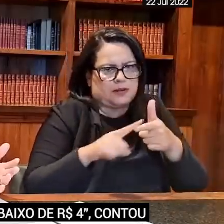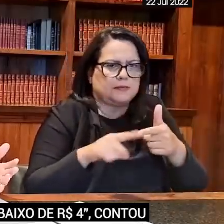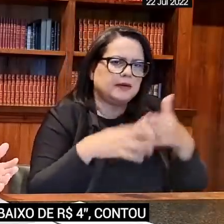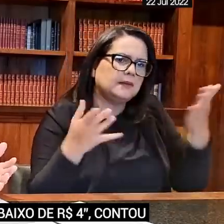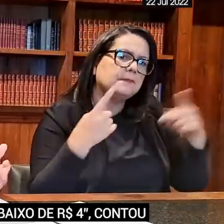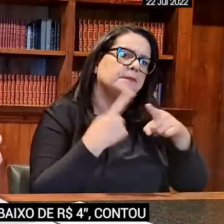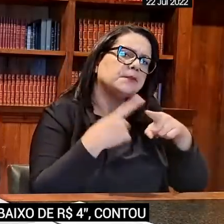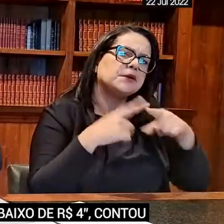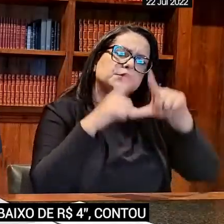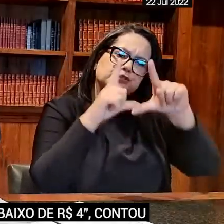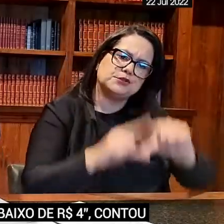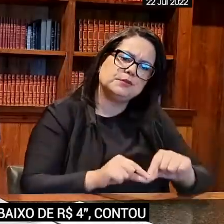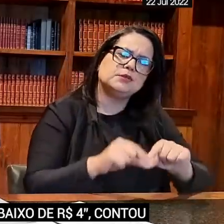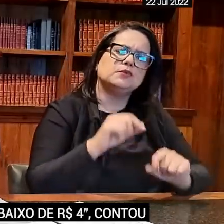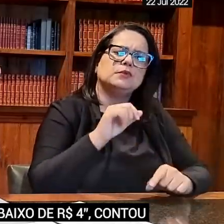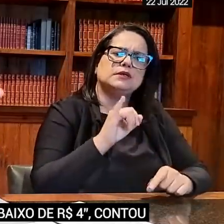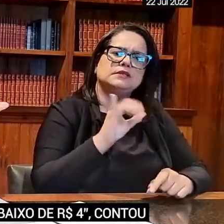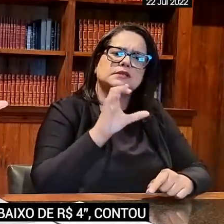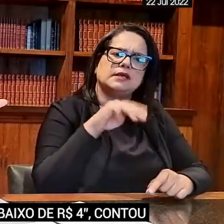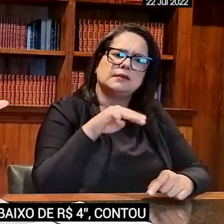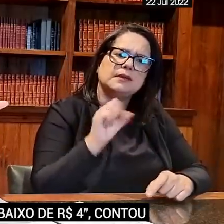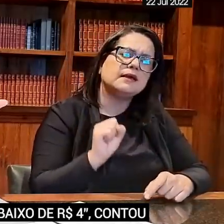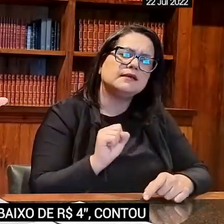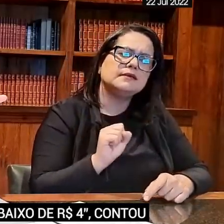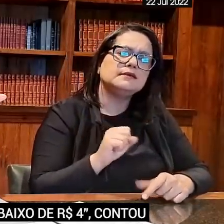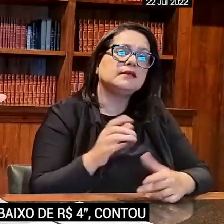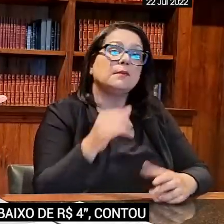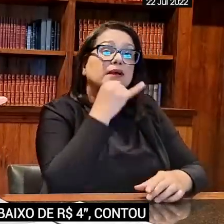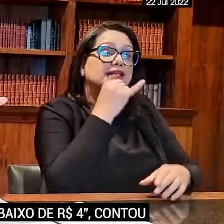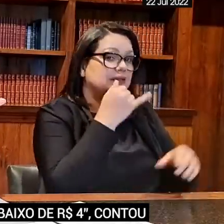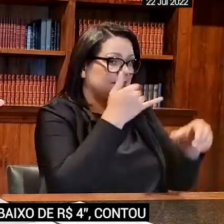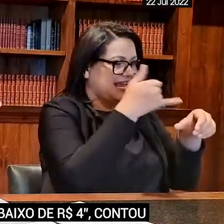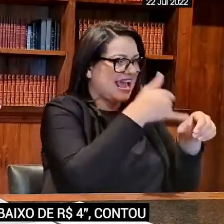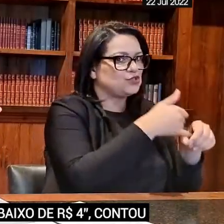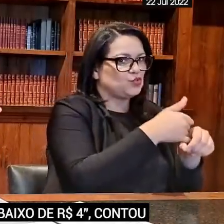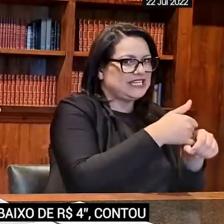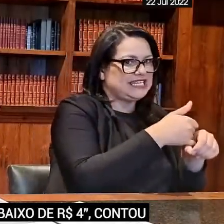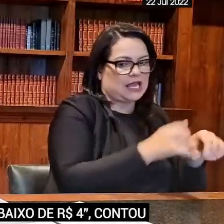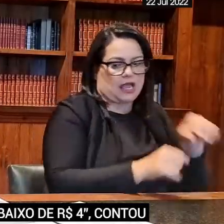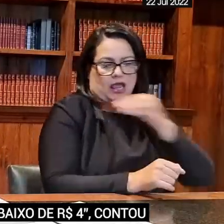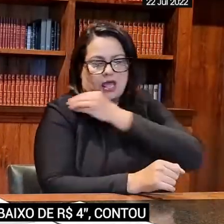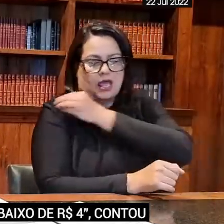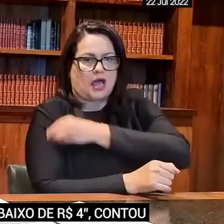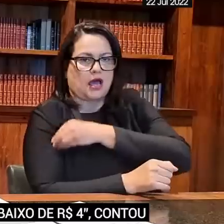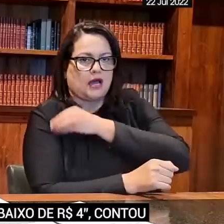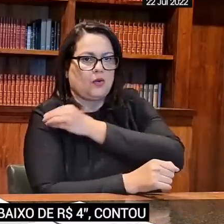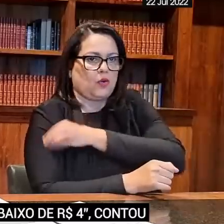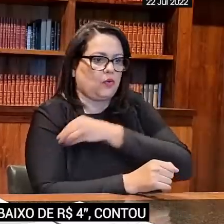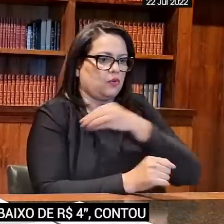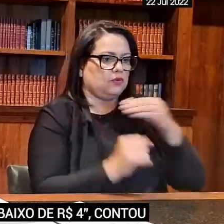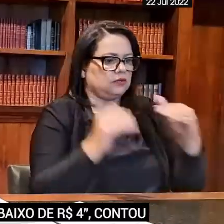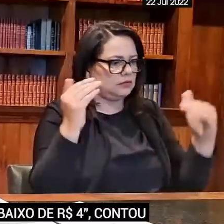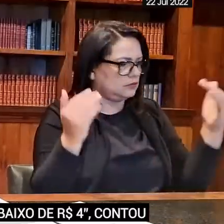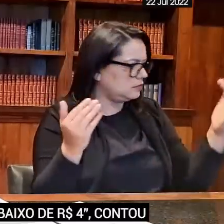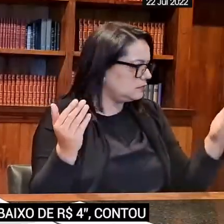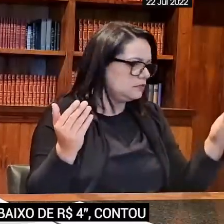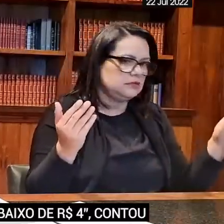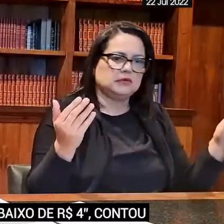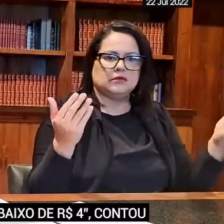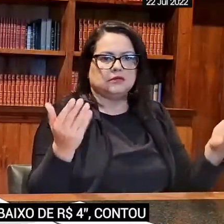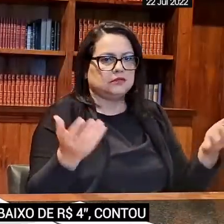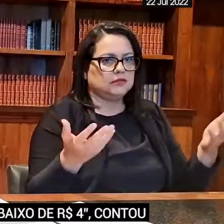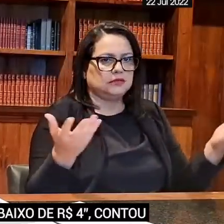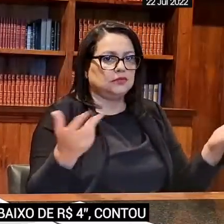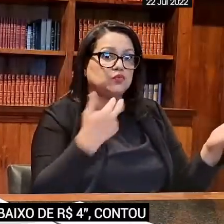quê que baixou algo bastante como a gasolina baixou tá o preço do álcool não ele perdeu a